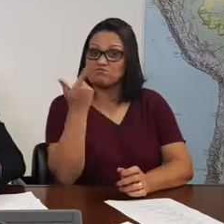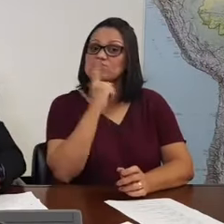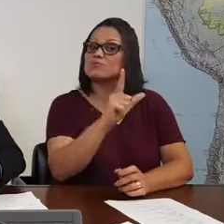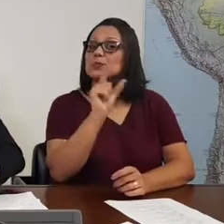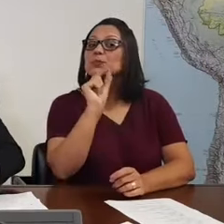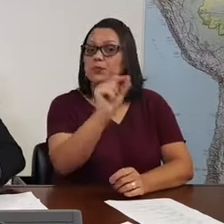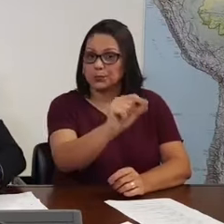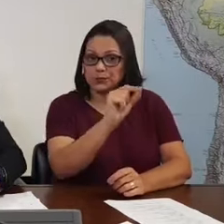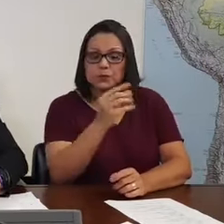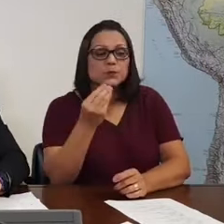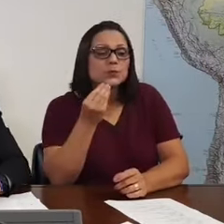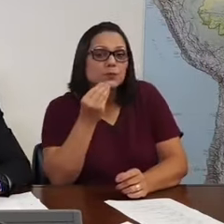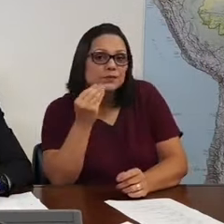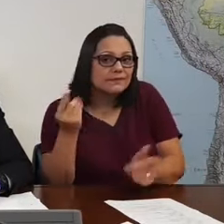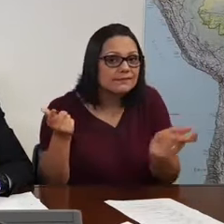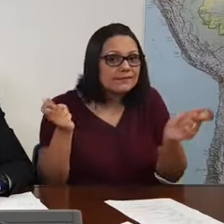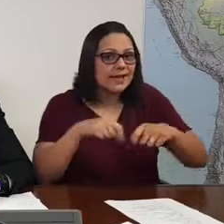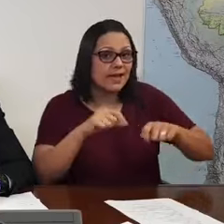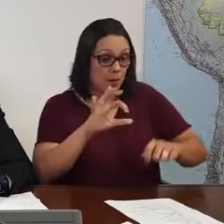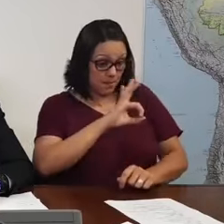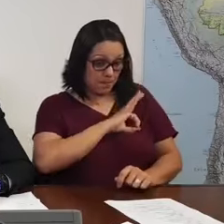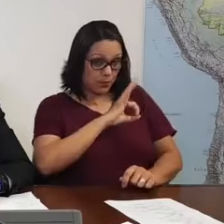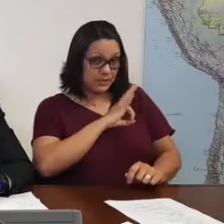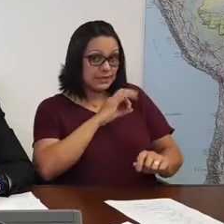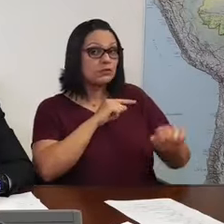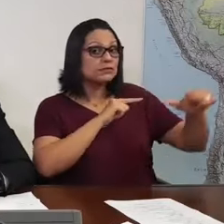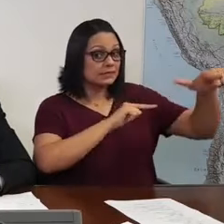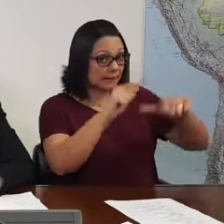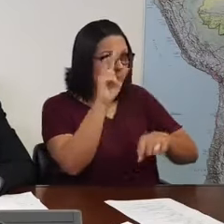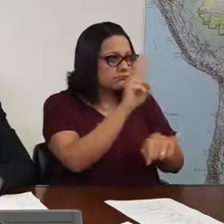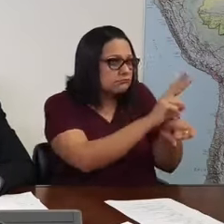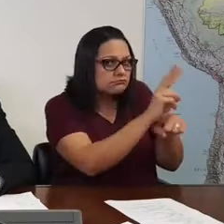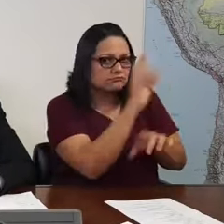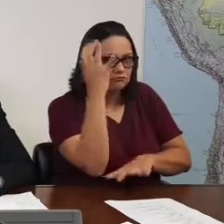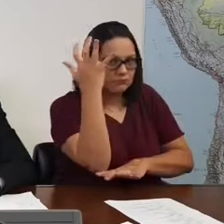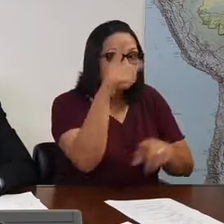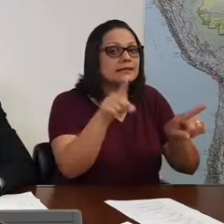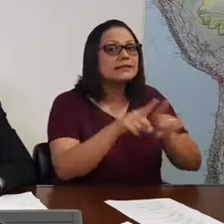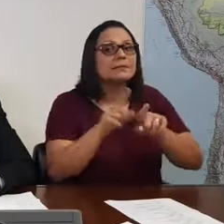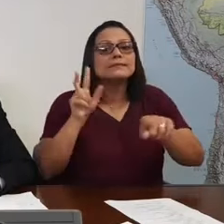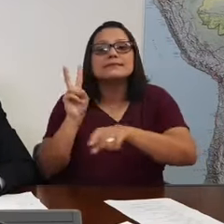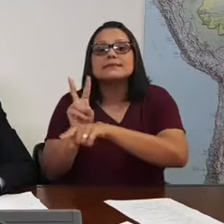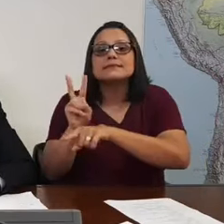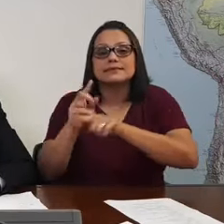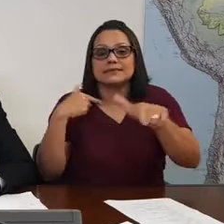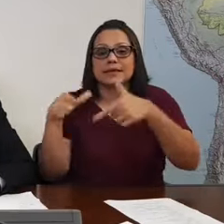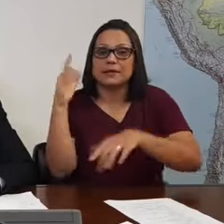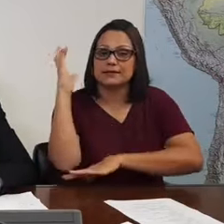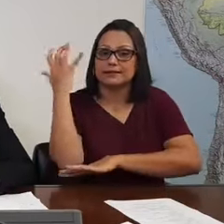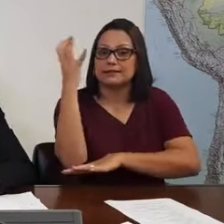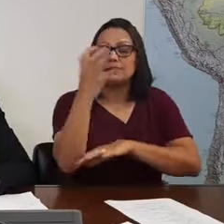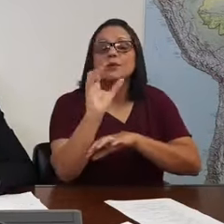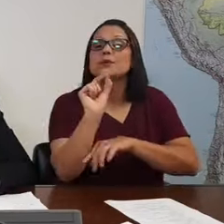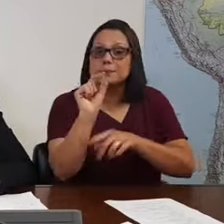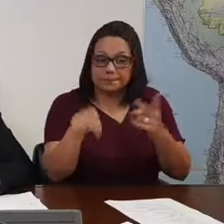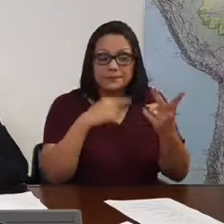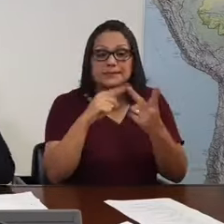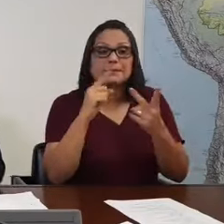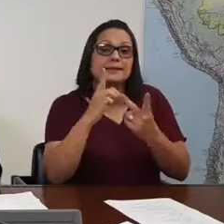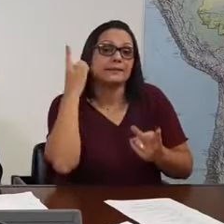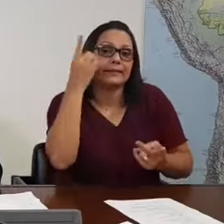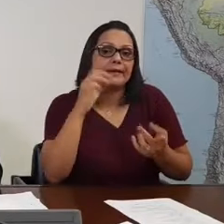também uma possibilidade de que esses policiais possam assessorar no poder legislativo na esfera federal, distrital, municipal,